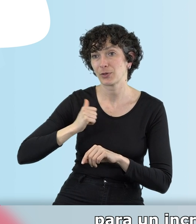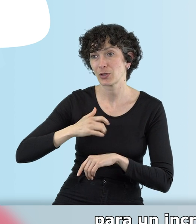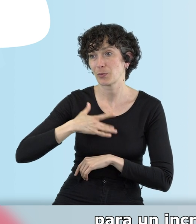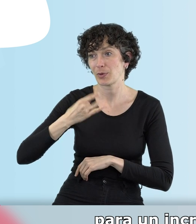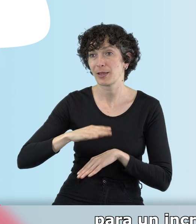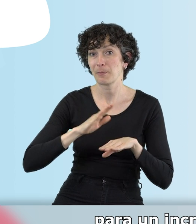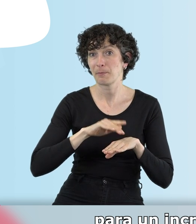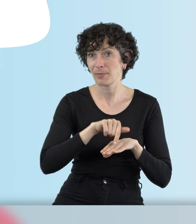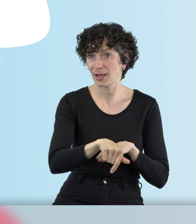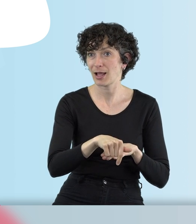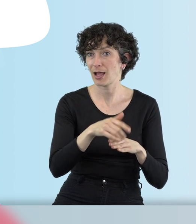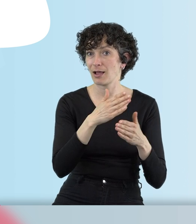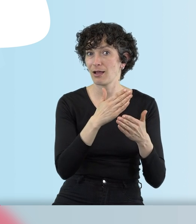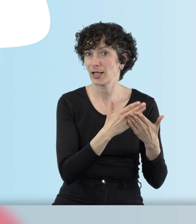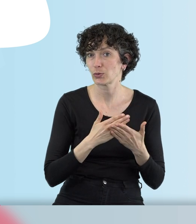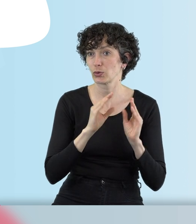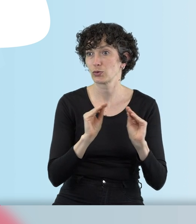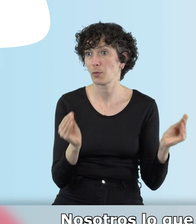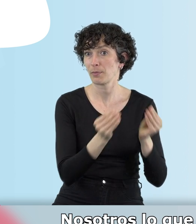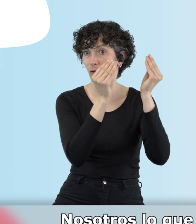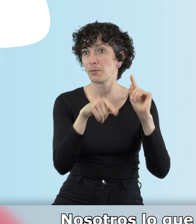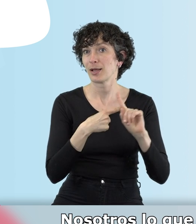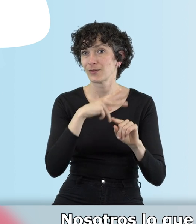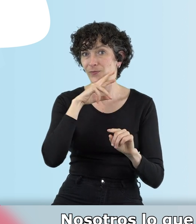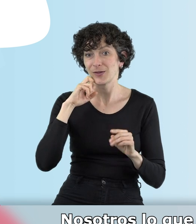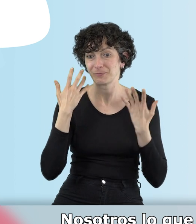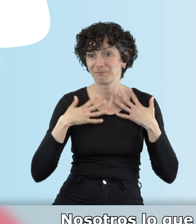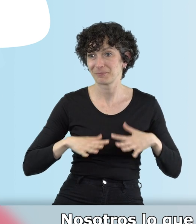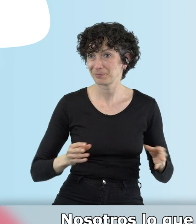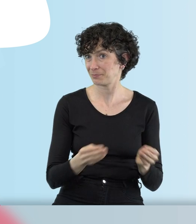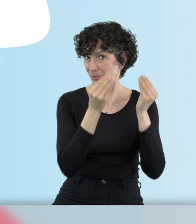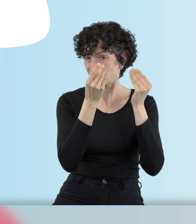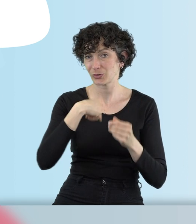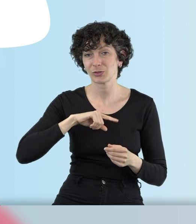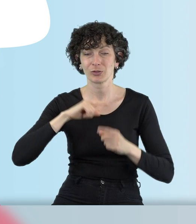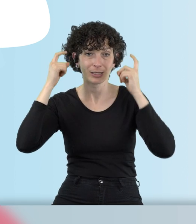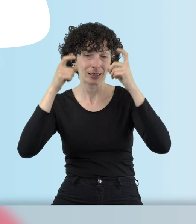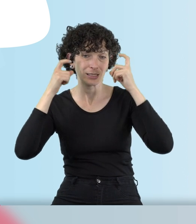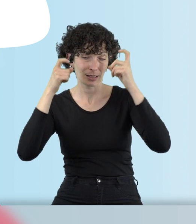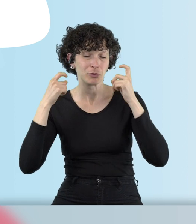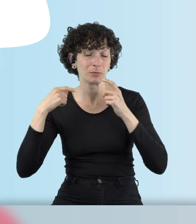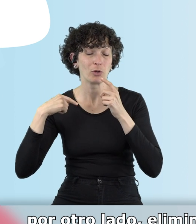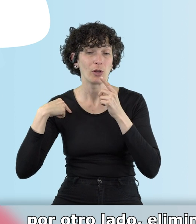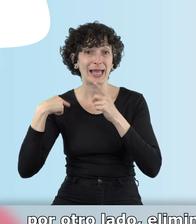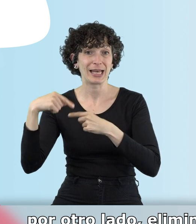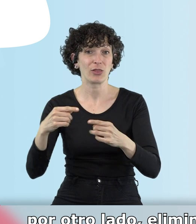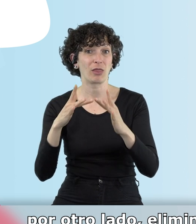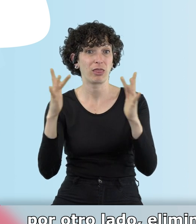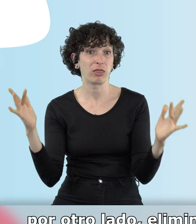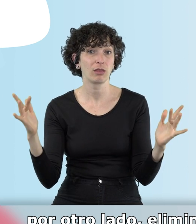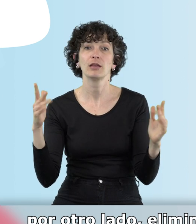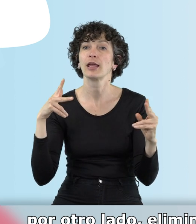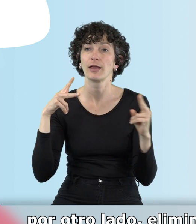incremento de su ejercicio académico y de su formación en valores. Nosotros lo que intentamos es, por un lado, reducir la brecha intergeneracional, por otro